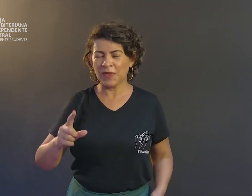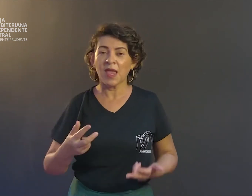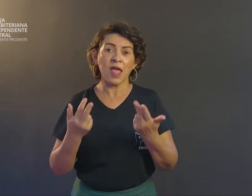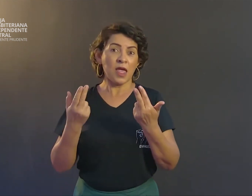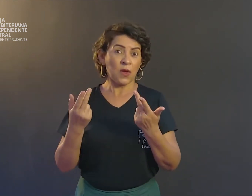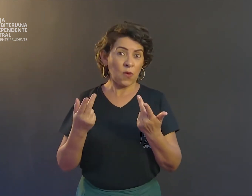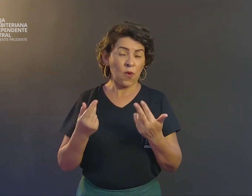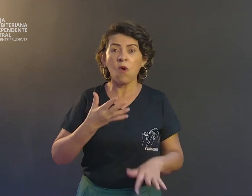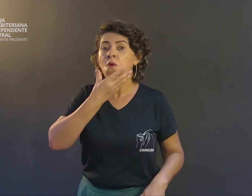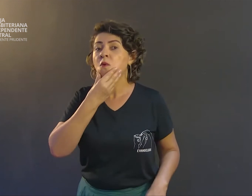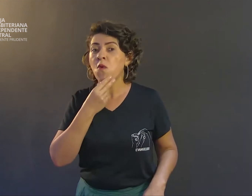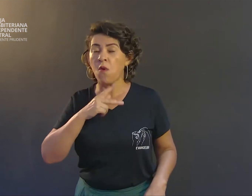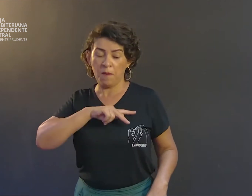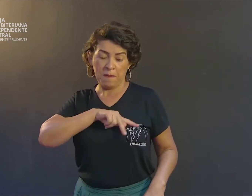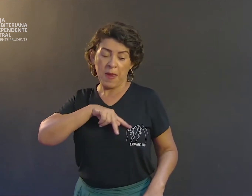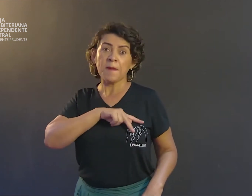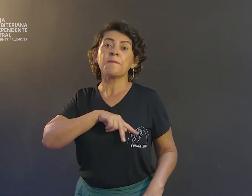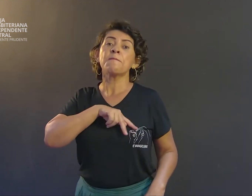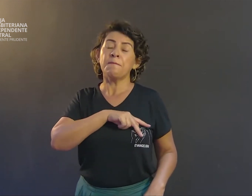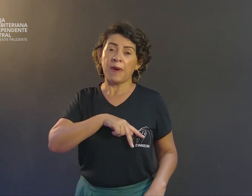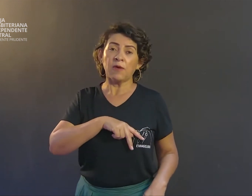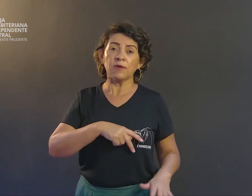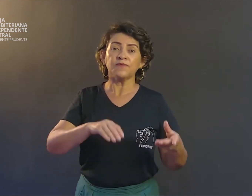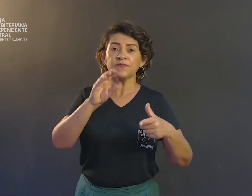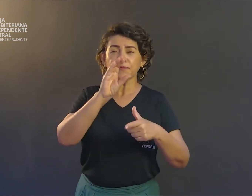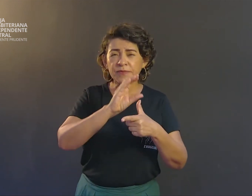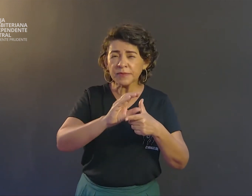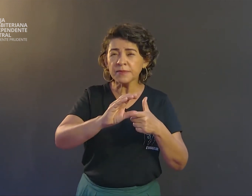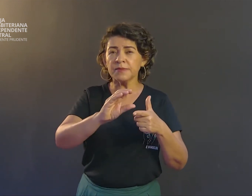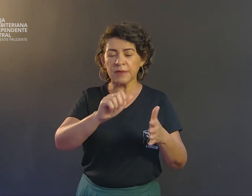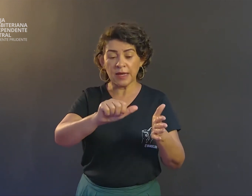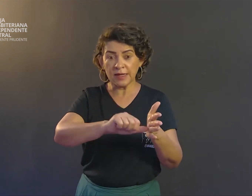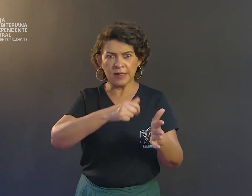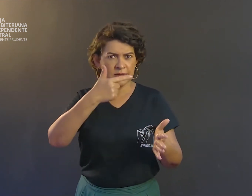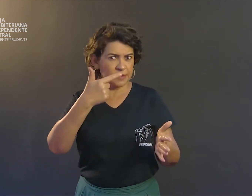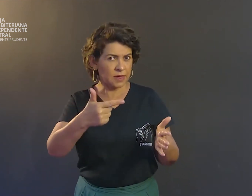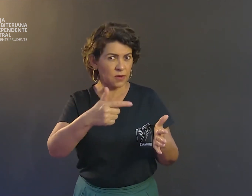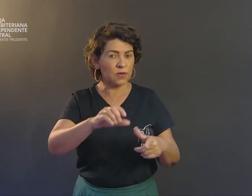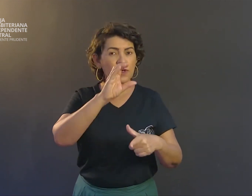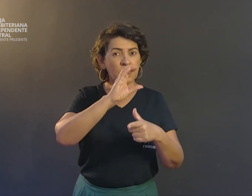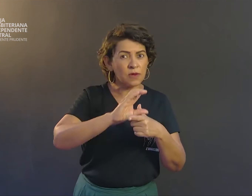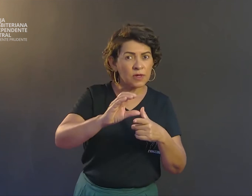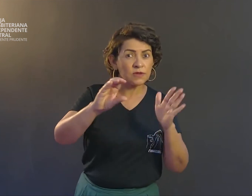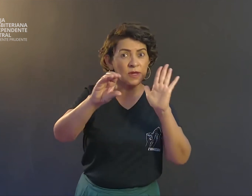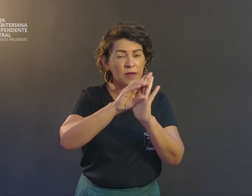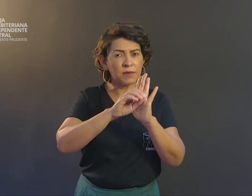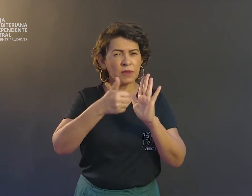na carne. 2 Coríntios, capítulo 12, no verso 7. Deus